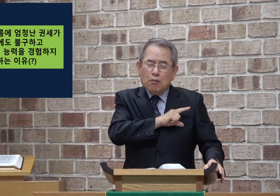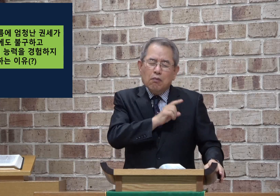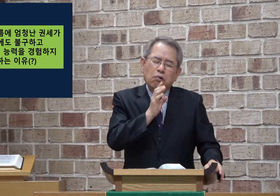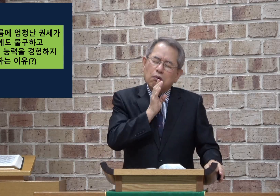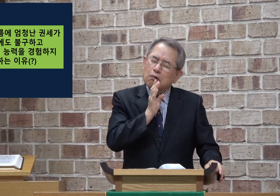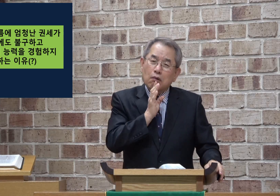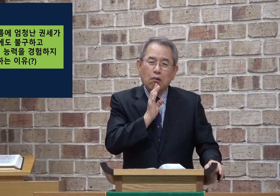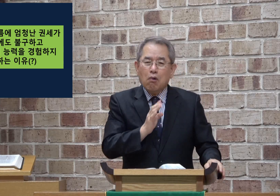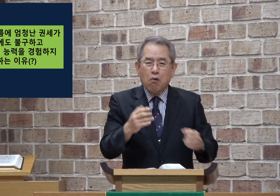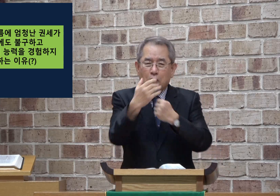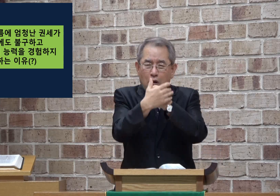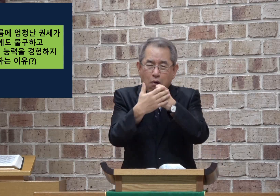예수님의 이름에 엄청난